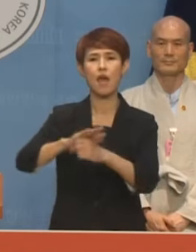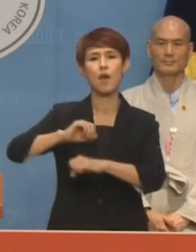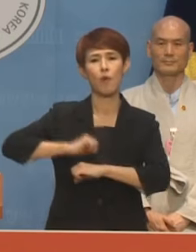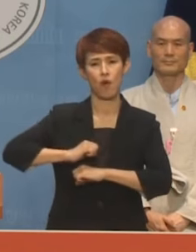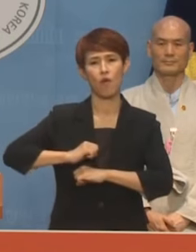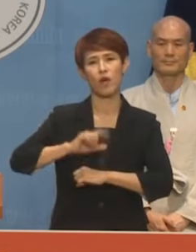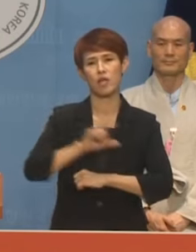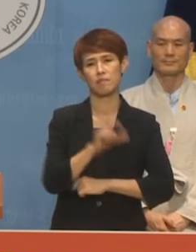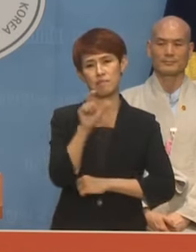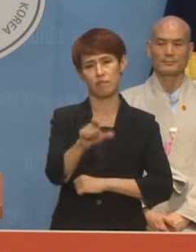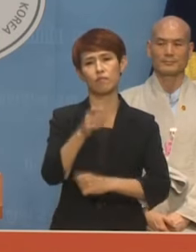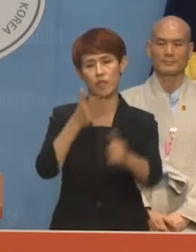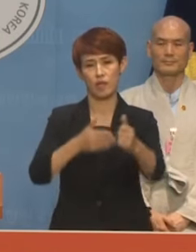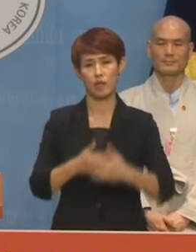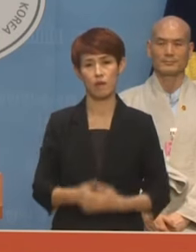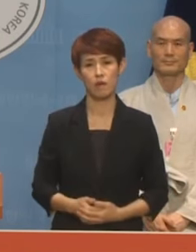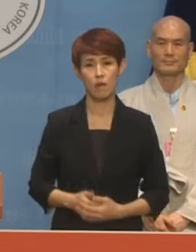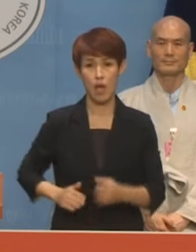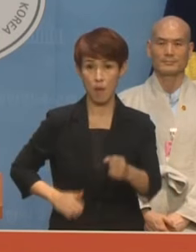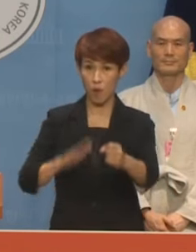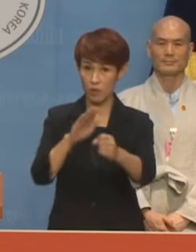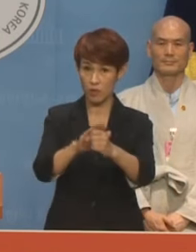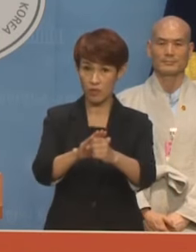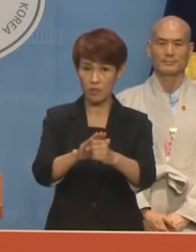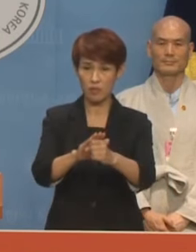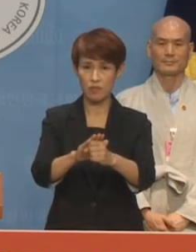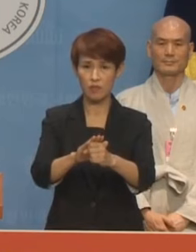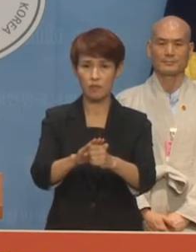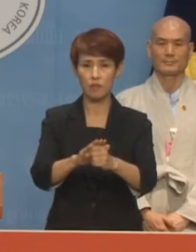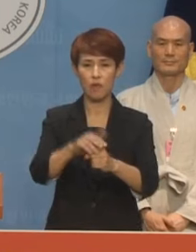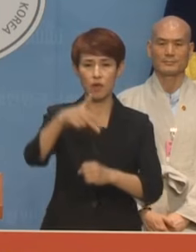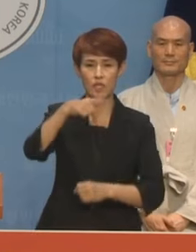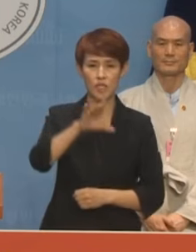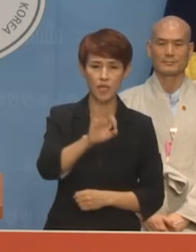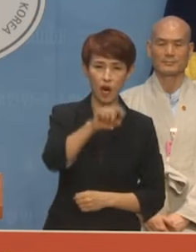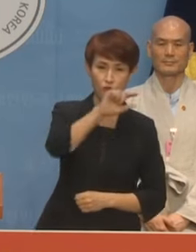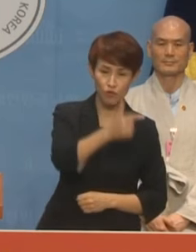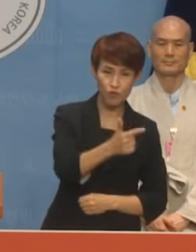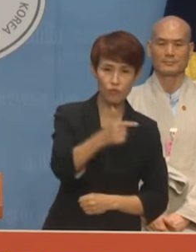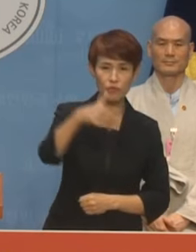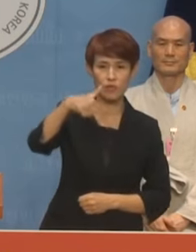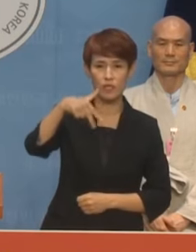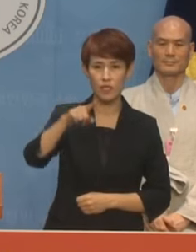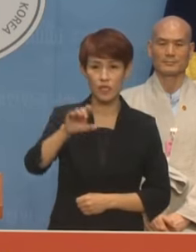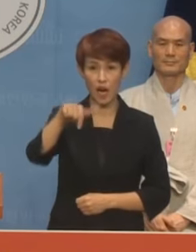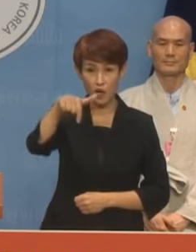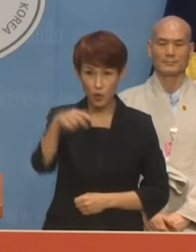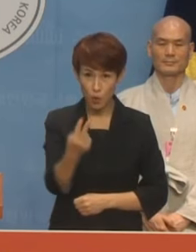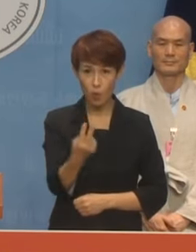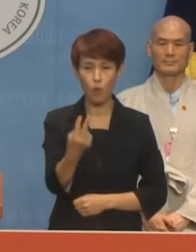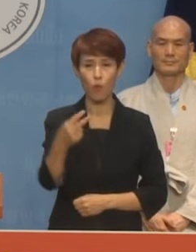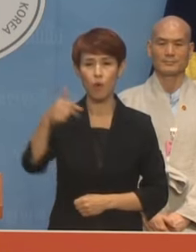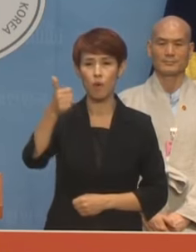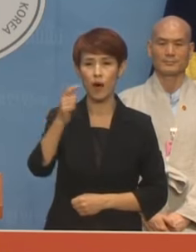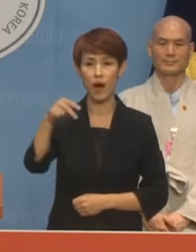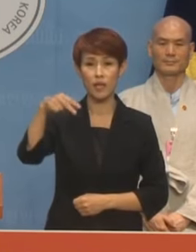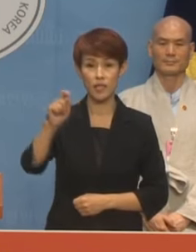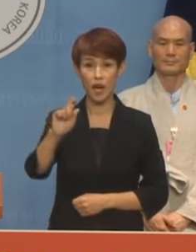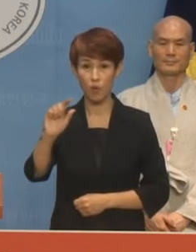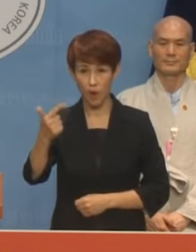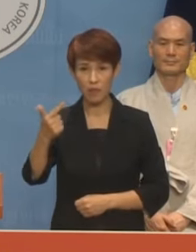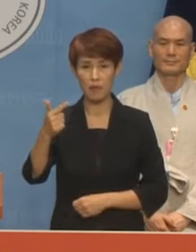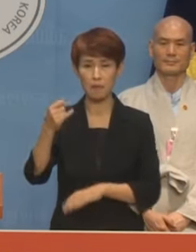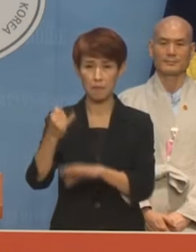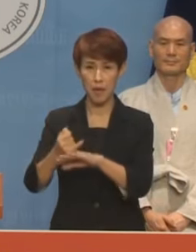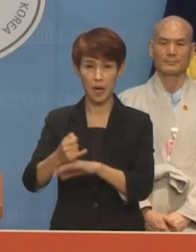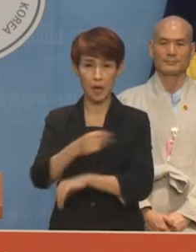바랍니다. 해병대는 장군이건 장교건 하사관이건 말년